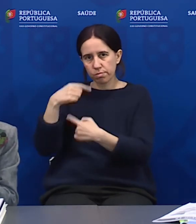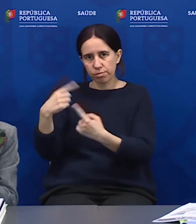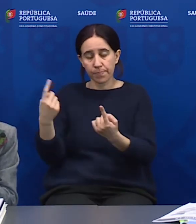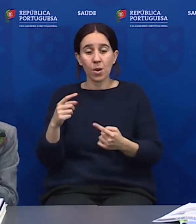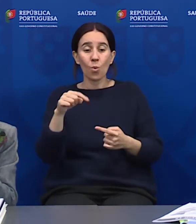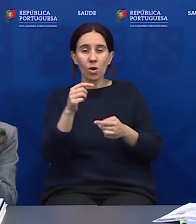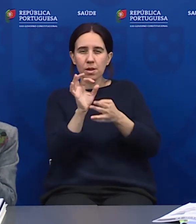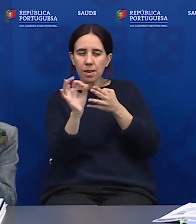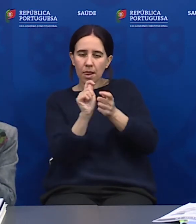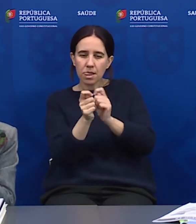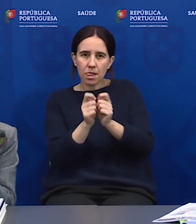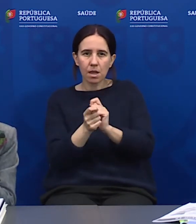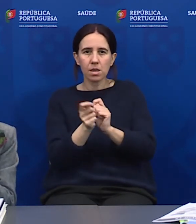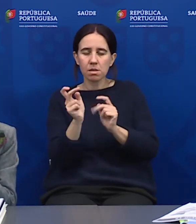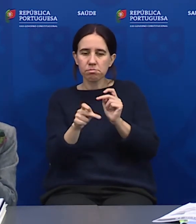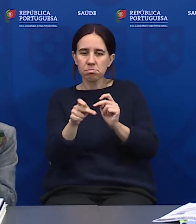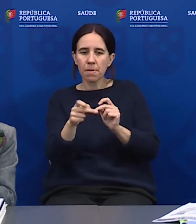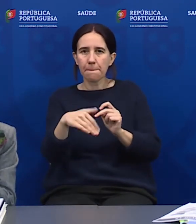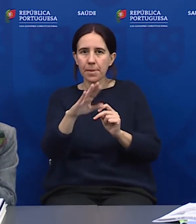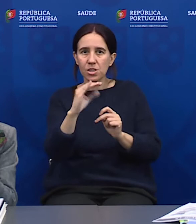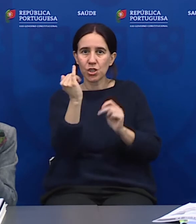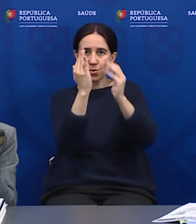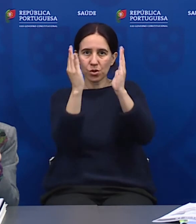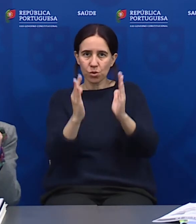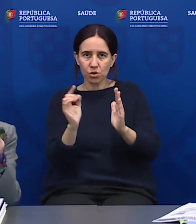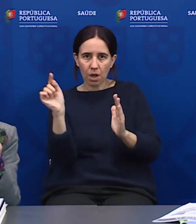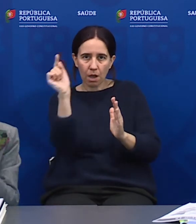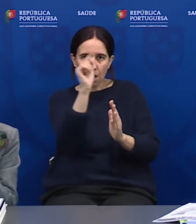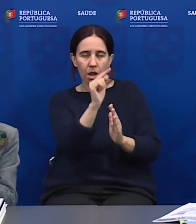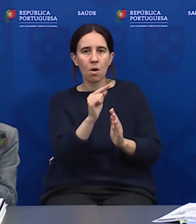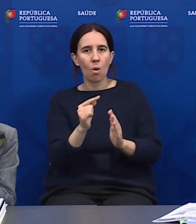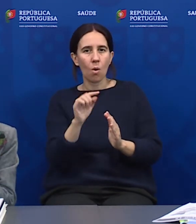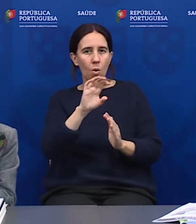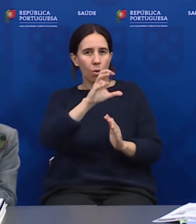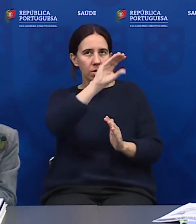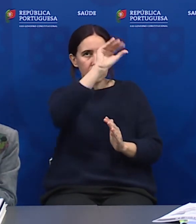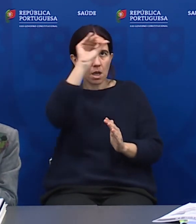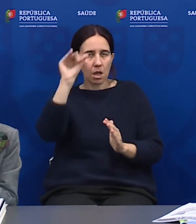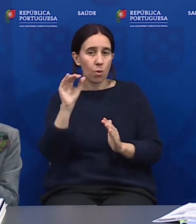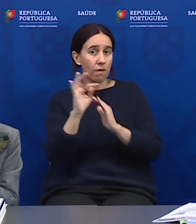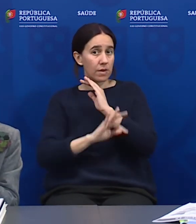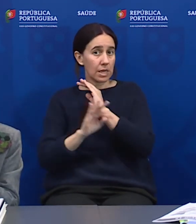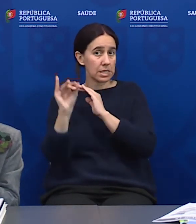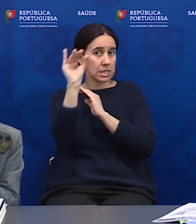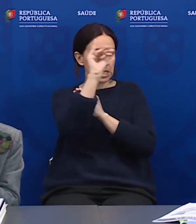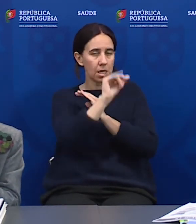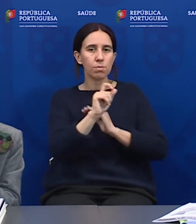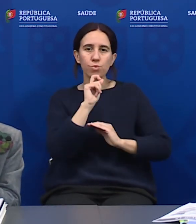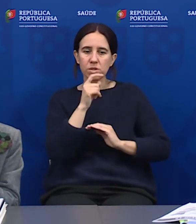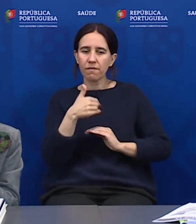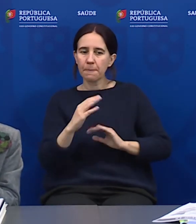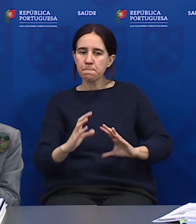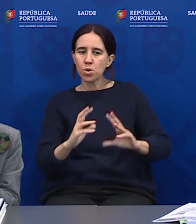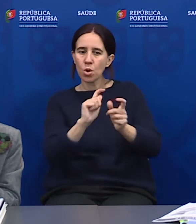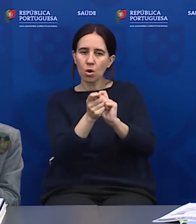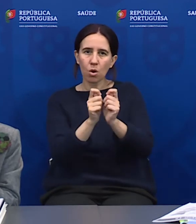mais finos, que ocorrem mais a nível das instituições ou a nível dos concelhos ou das freguesias, pode haver aqui uma